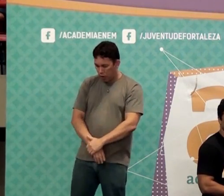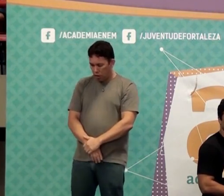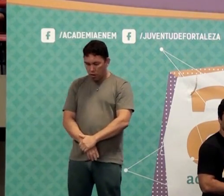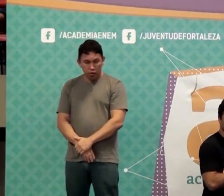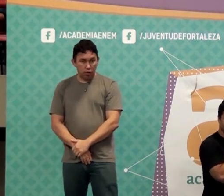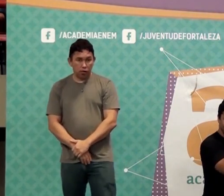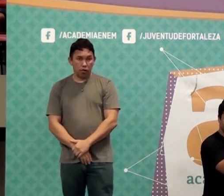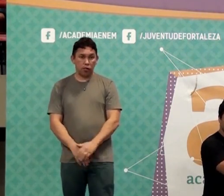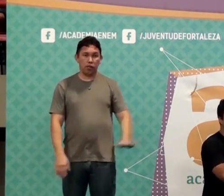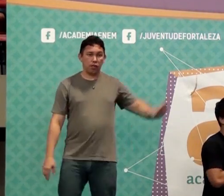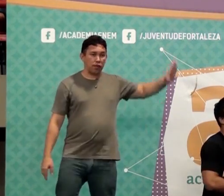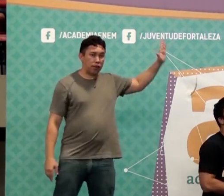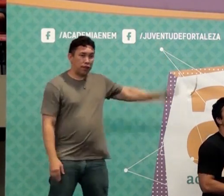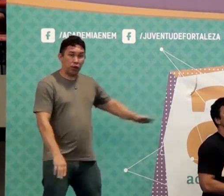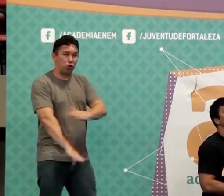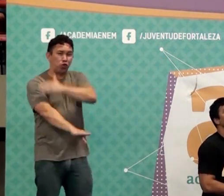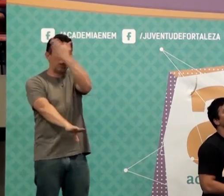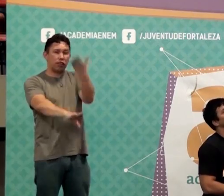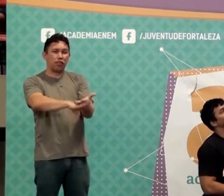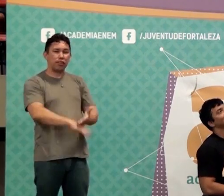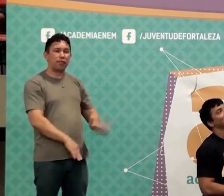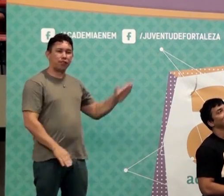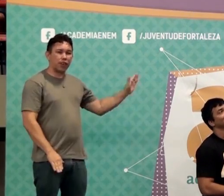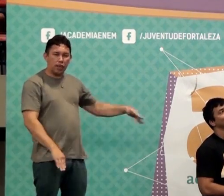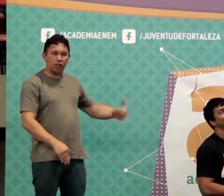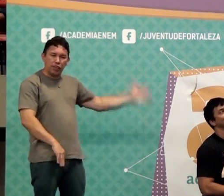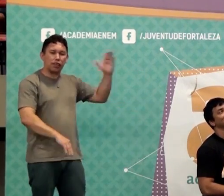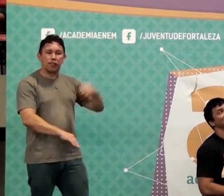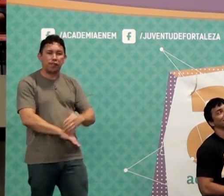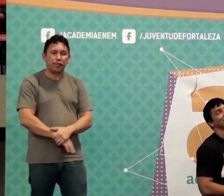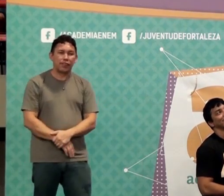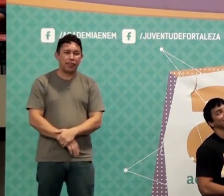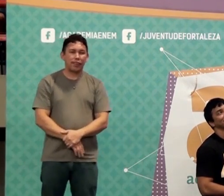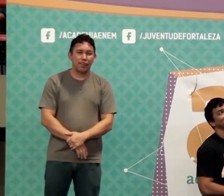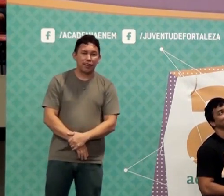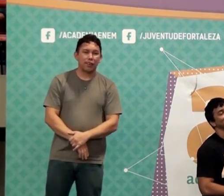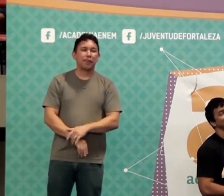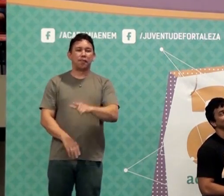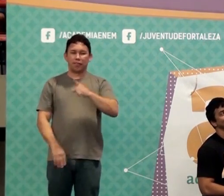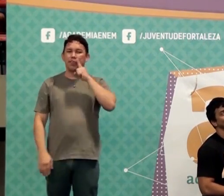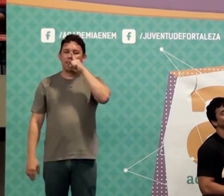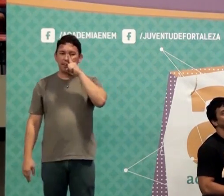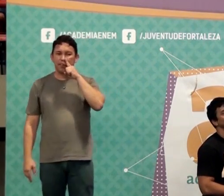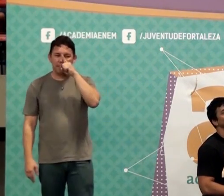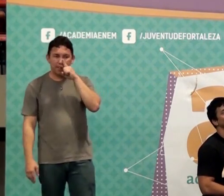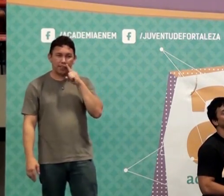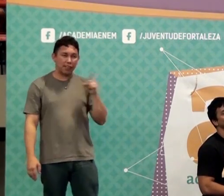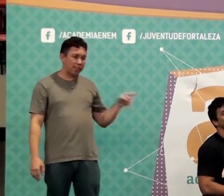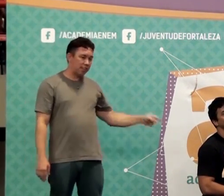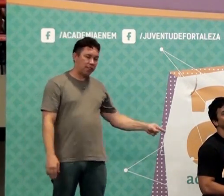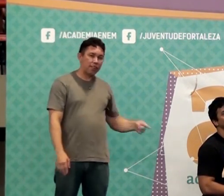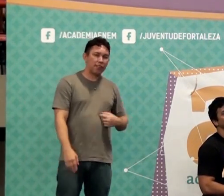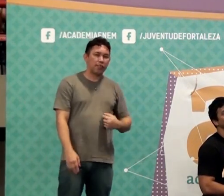Porque quando a pessoa fica de joelho na Idade Média, é a ideia de submissão. Se o suzerano é que diz quando é